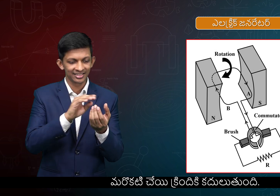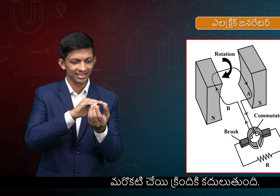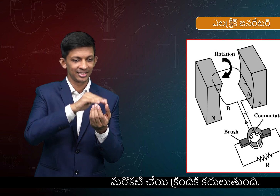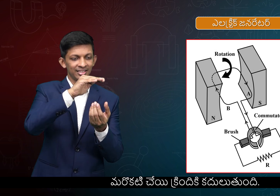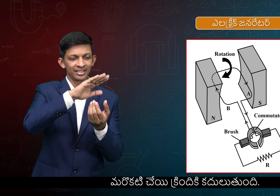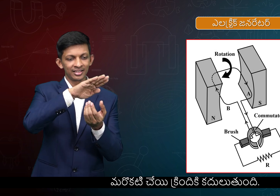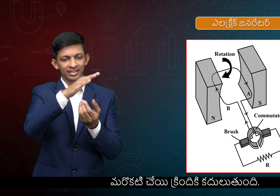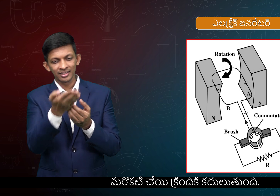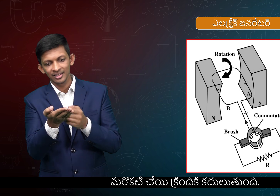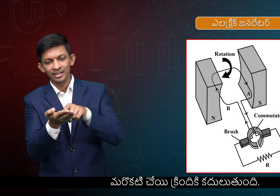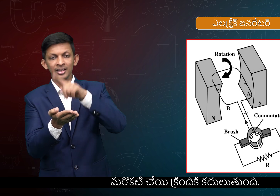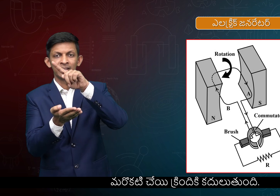మరొకటి చేయి క్రిందికి కదులుతుంది.